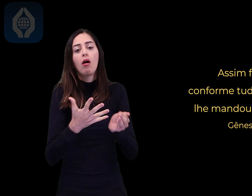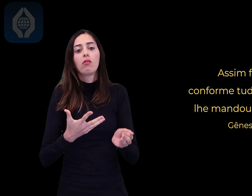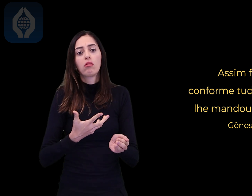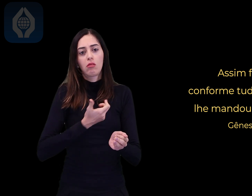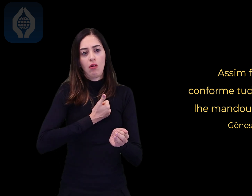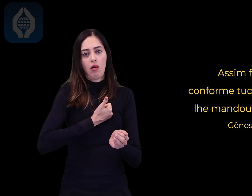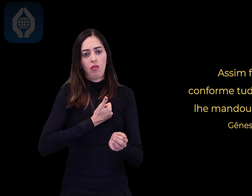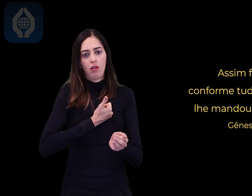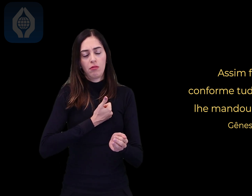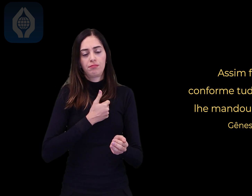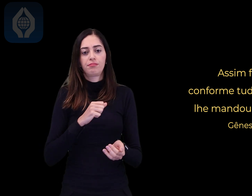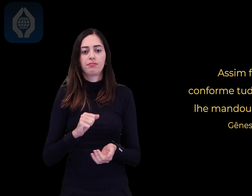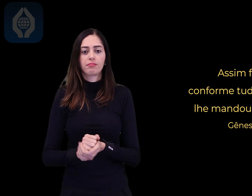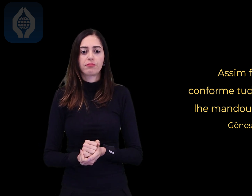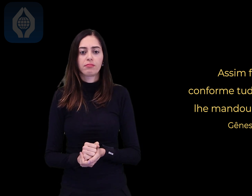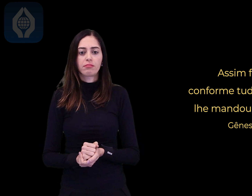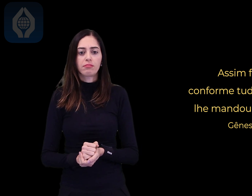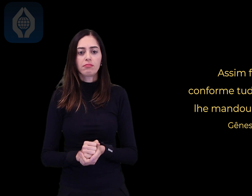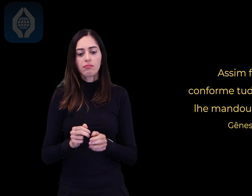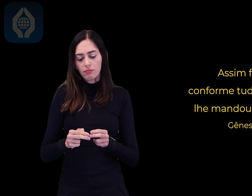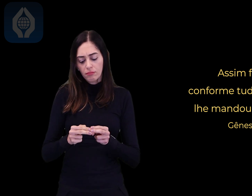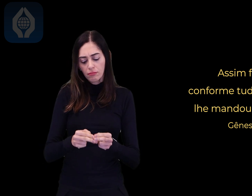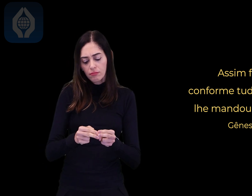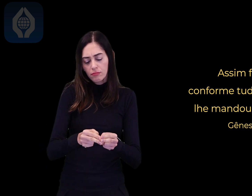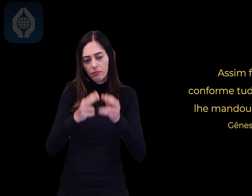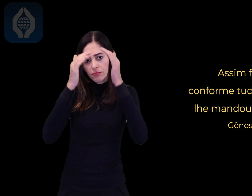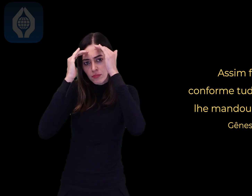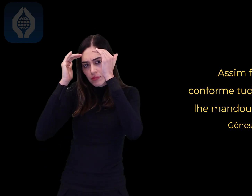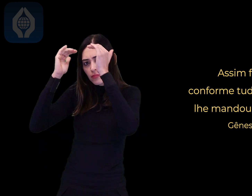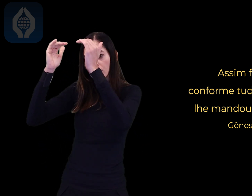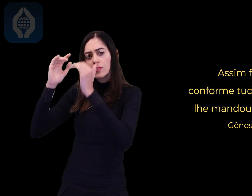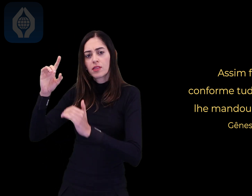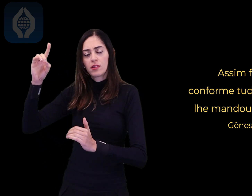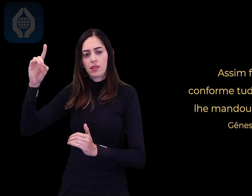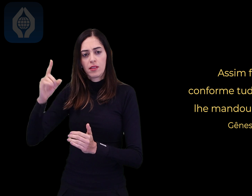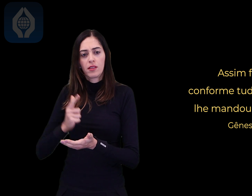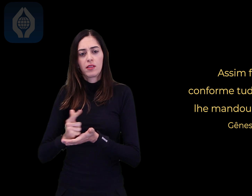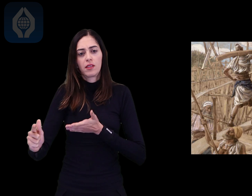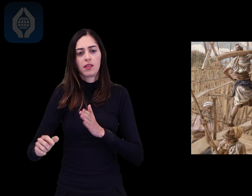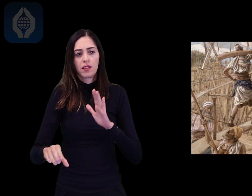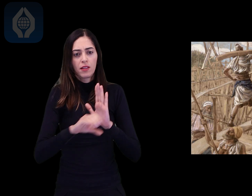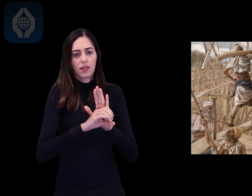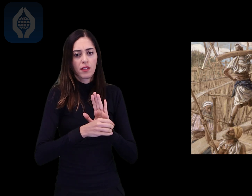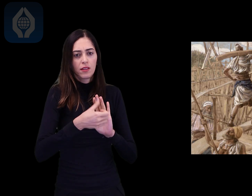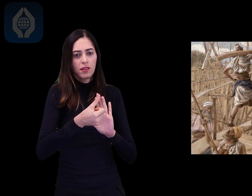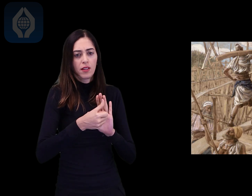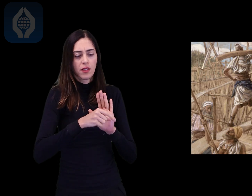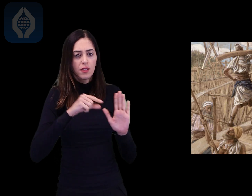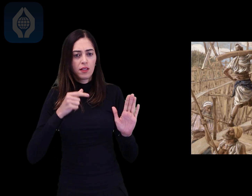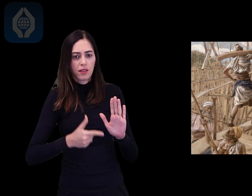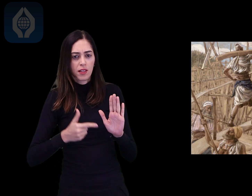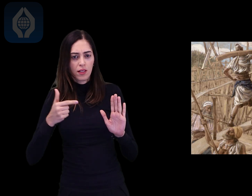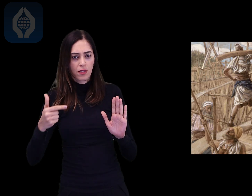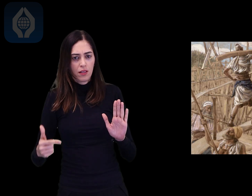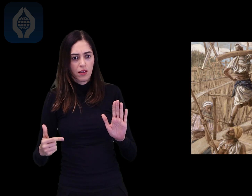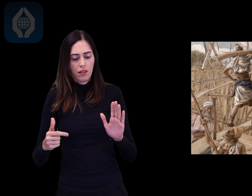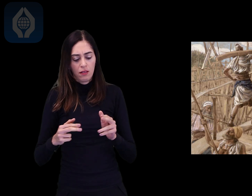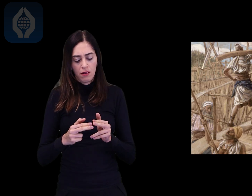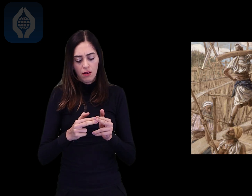J. Noé obedeceu a Deus. Gênesis 6:22. Noé acreditava em Deus. Ele confiava em Deus